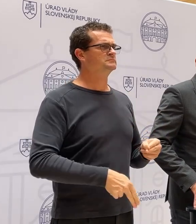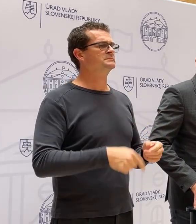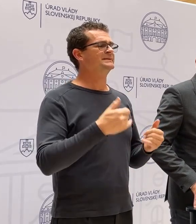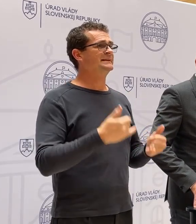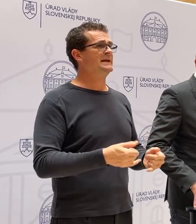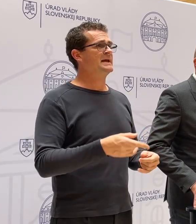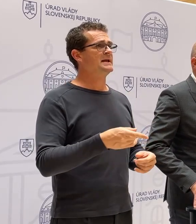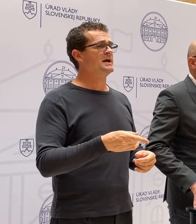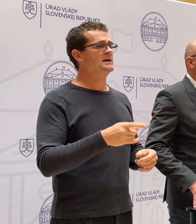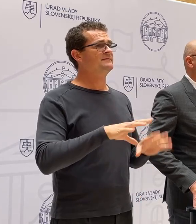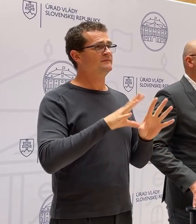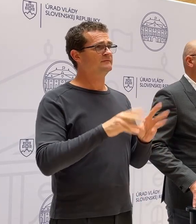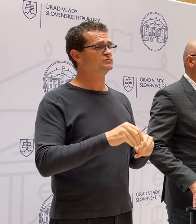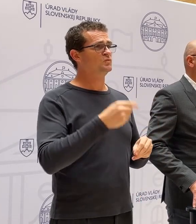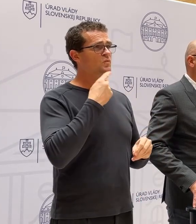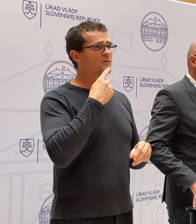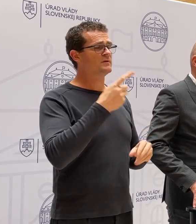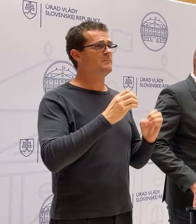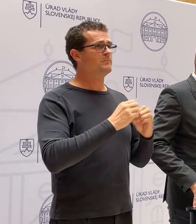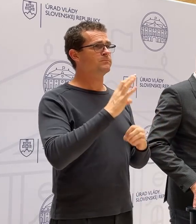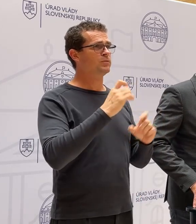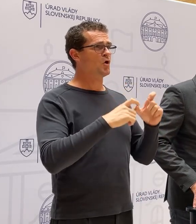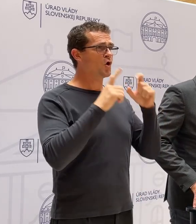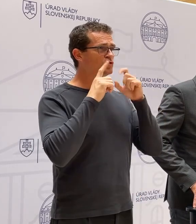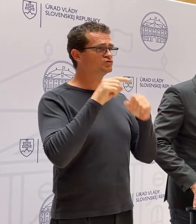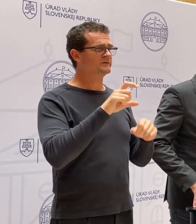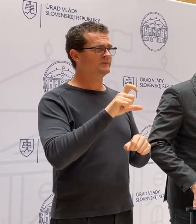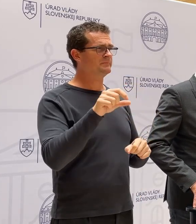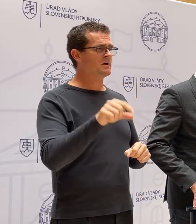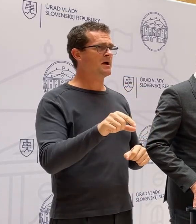podstate všetko nasvedčuje tomu, že Bož sa